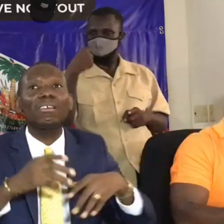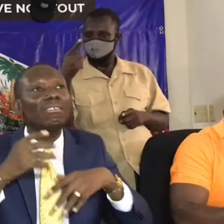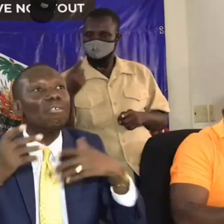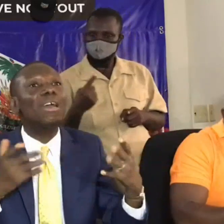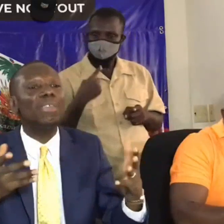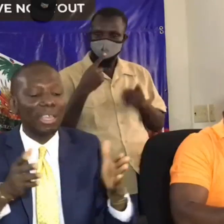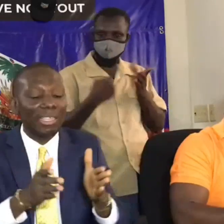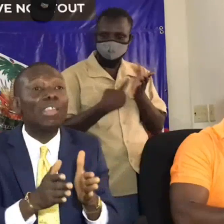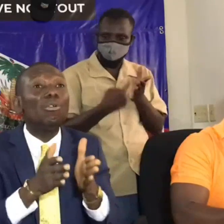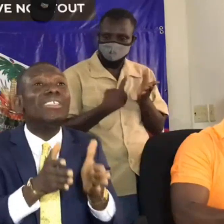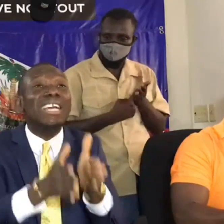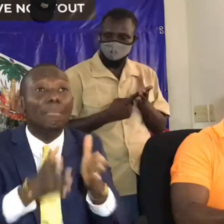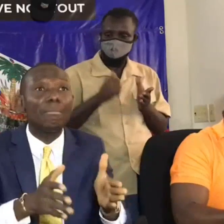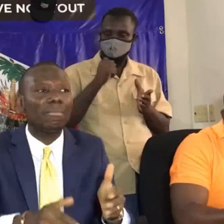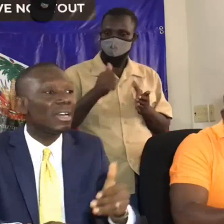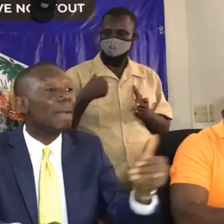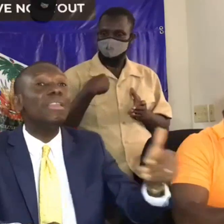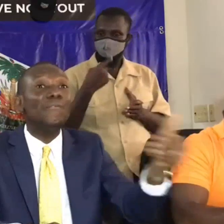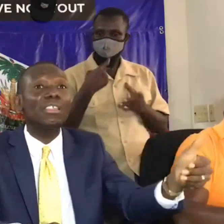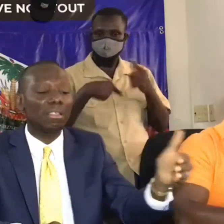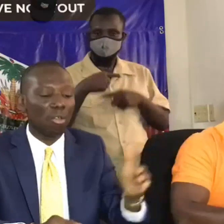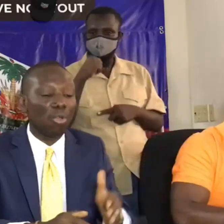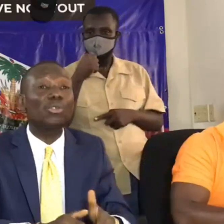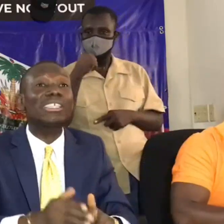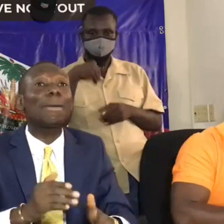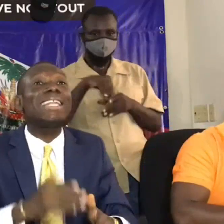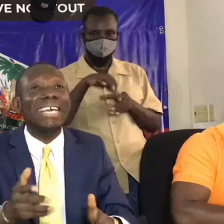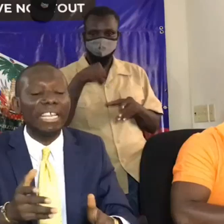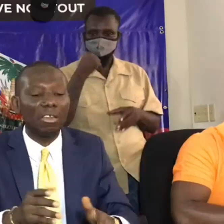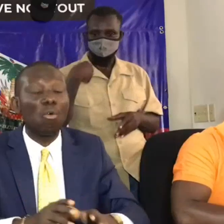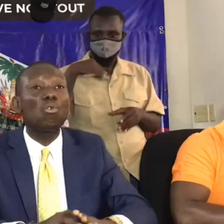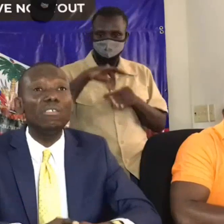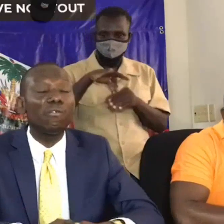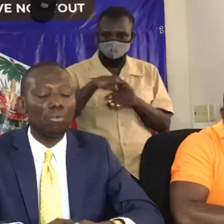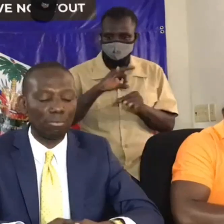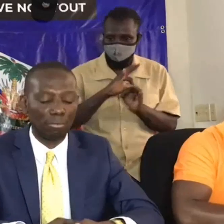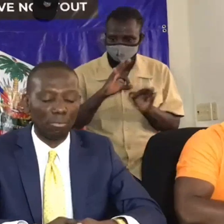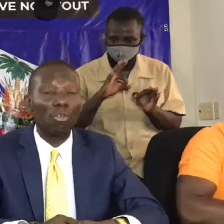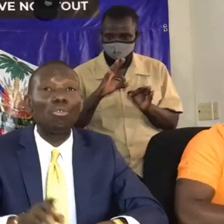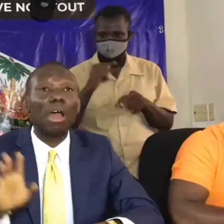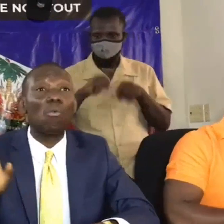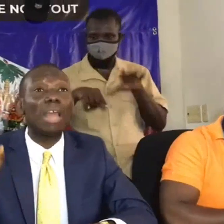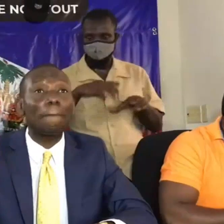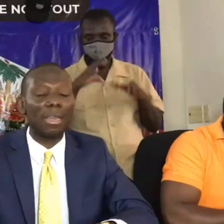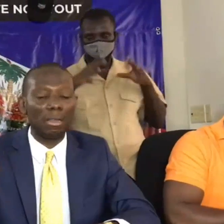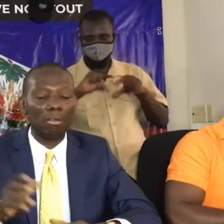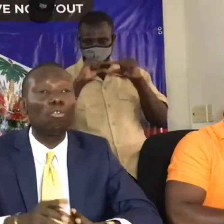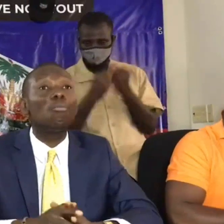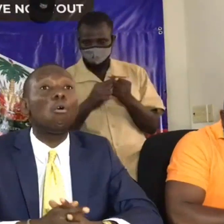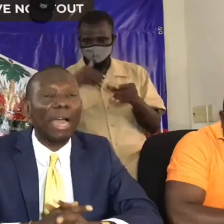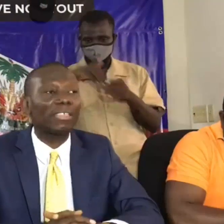Mais comprenez bien, c'est un lundi quand même, rapide, vite, que dossier ça prend le temps au niveau de la cour